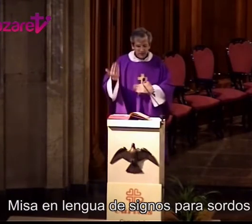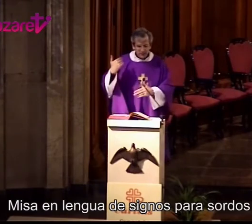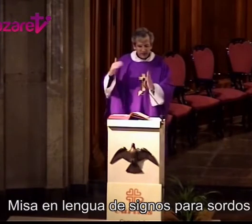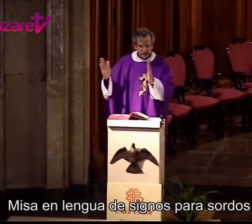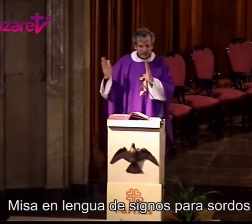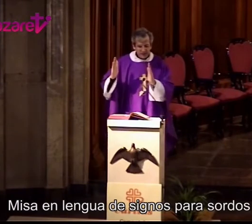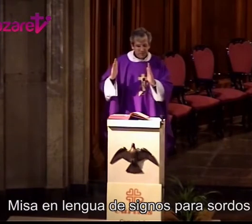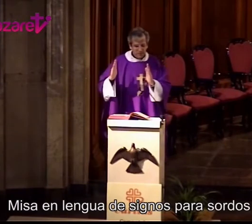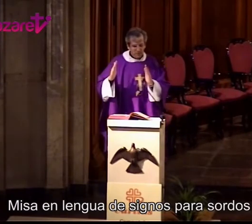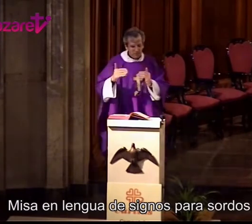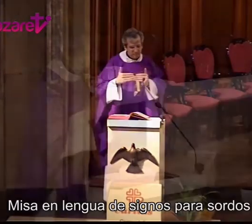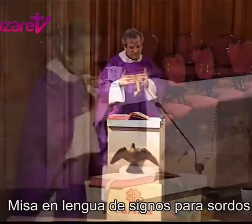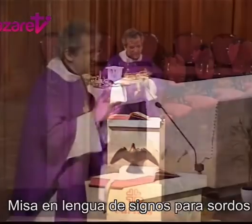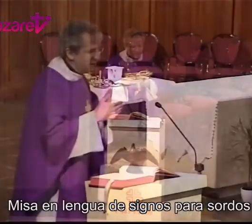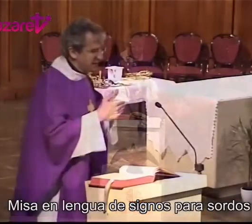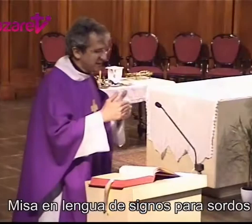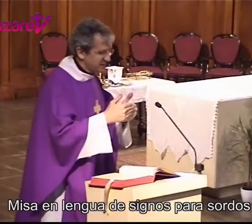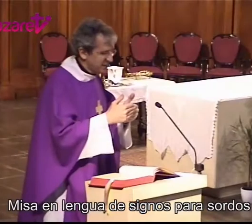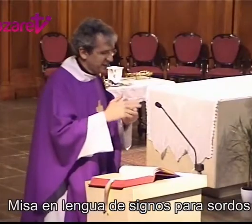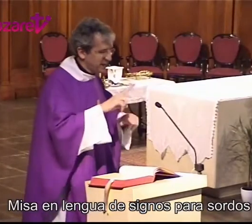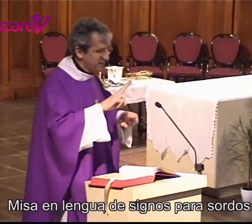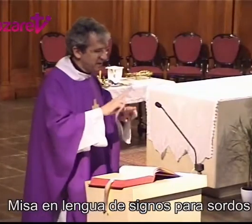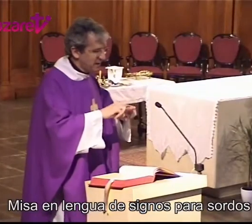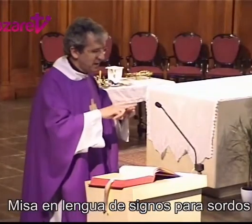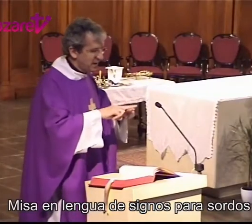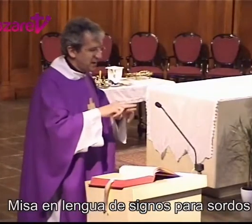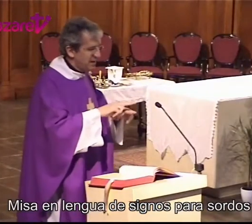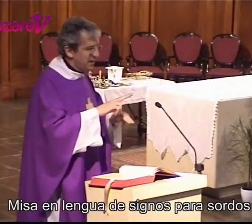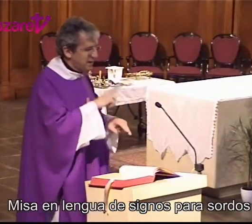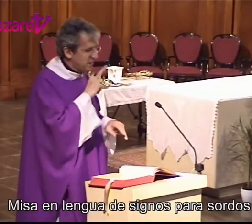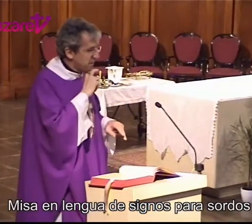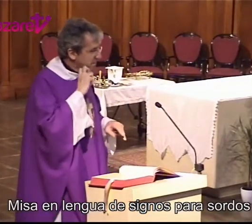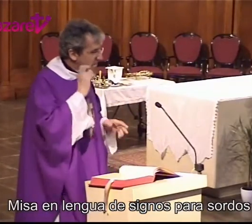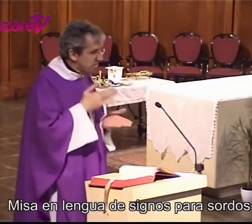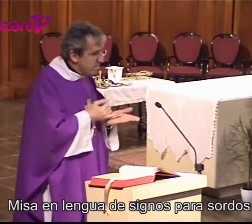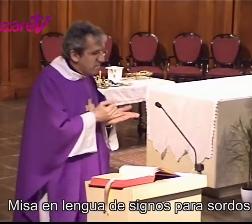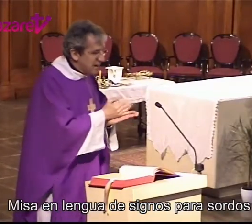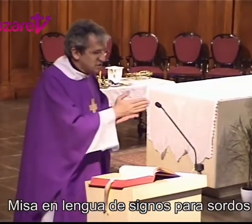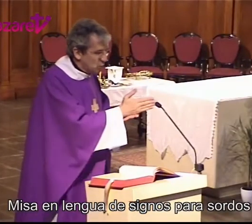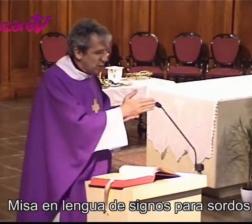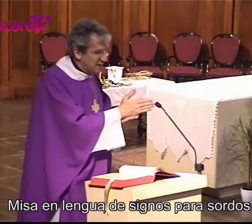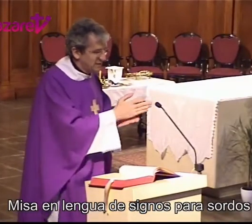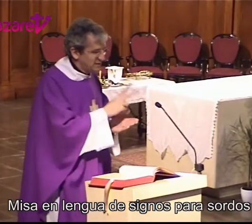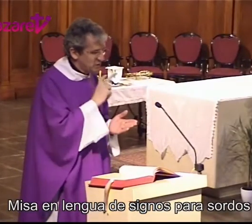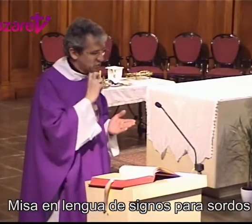En aquel tiempo ya se acercaba la Pascua de los